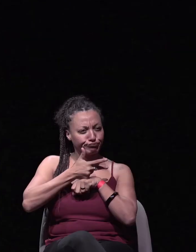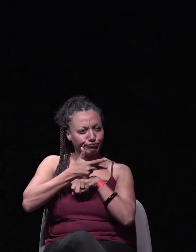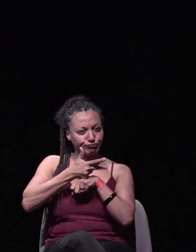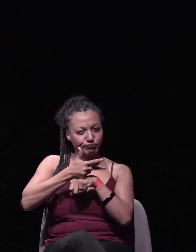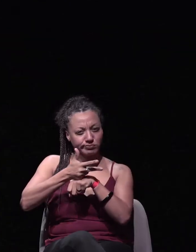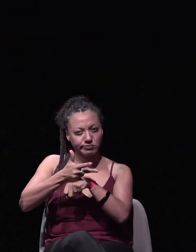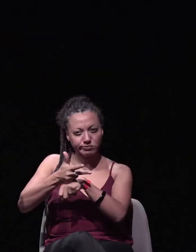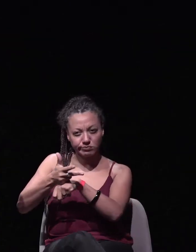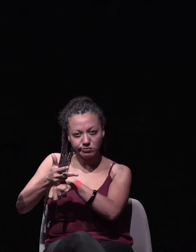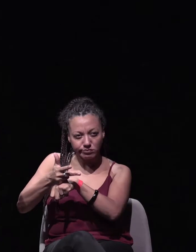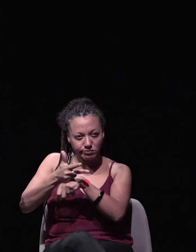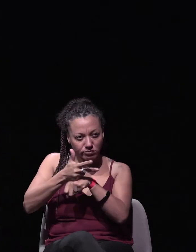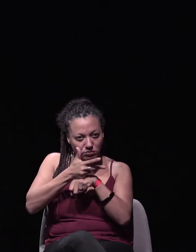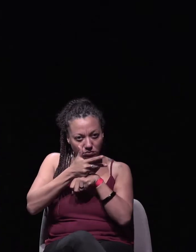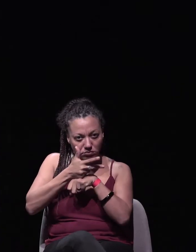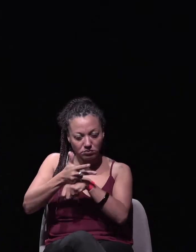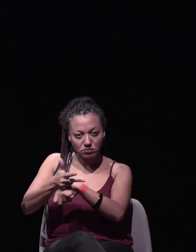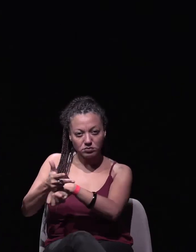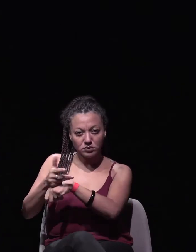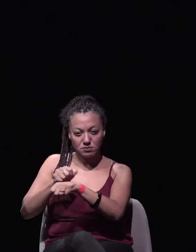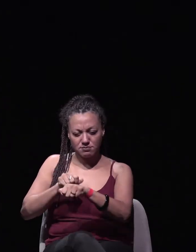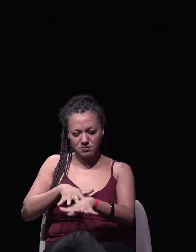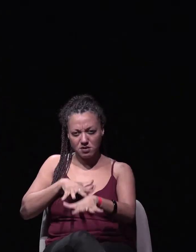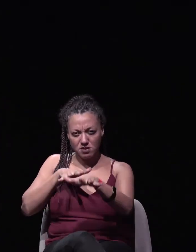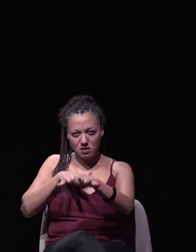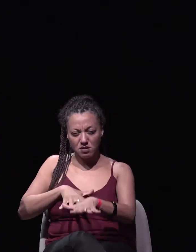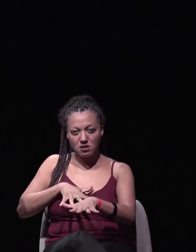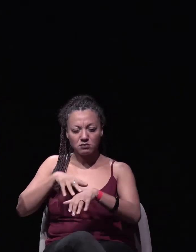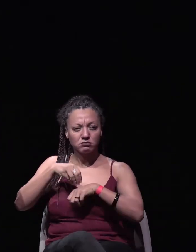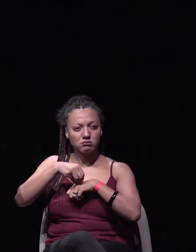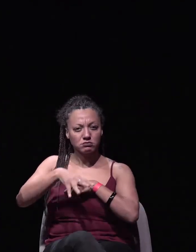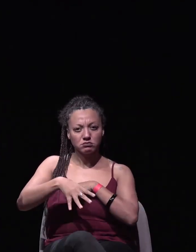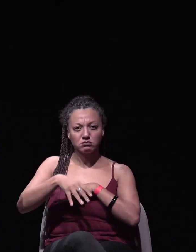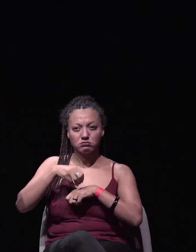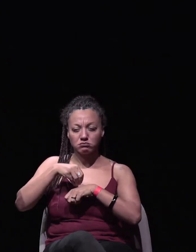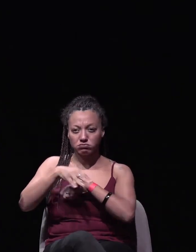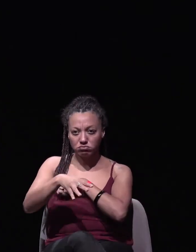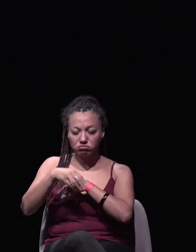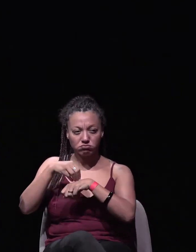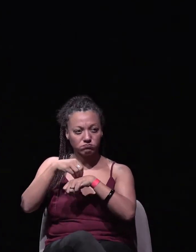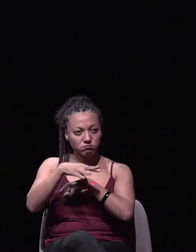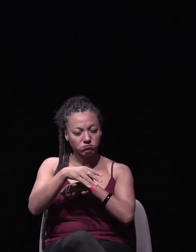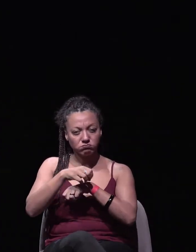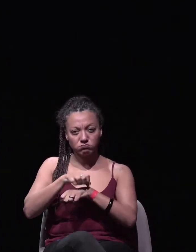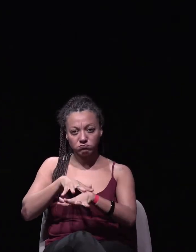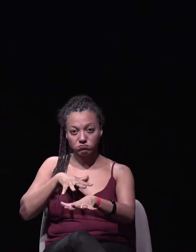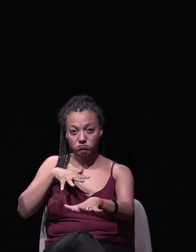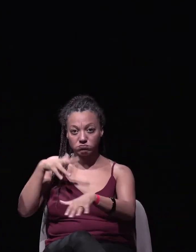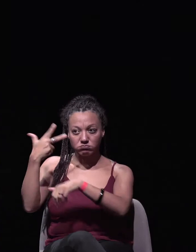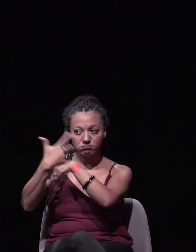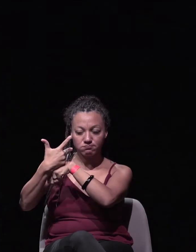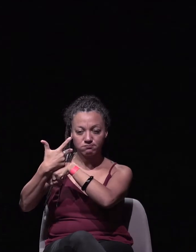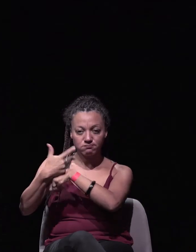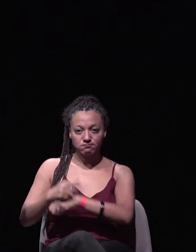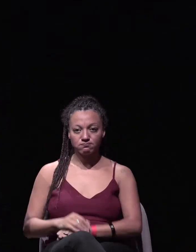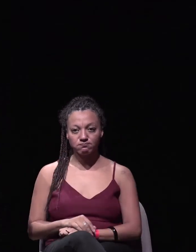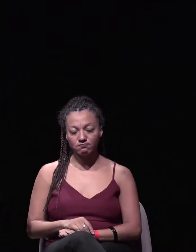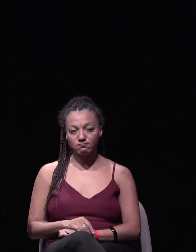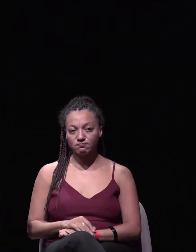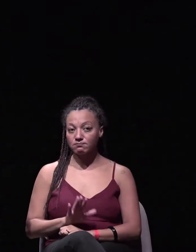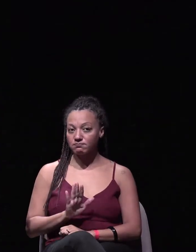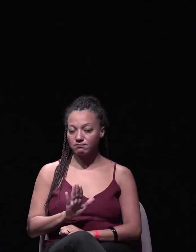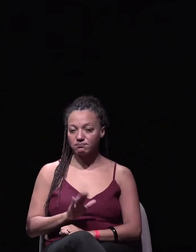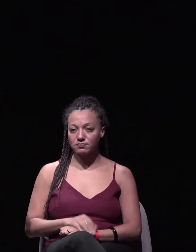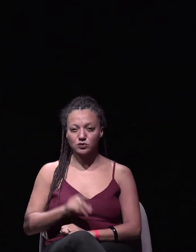TV fazendo a cobertura dessa marcha e do discurso e de tudo o que aconteceu nesse dia. Agora,